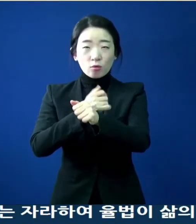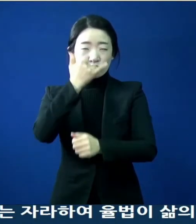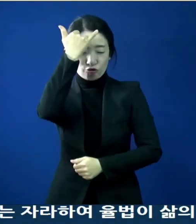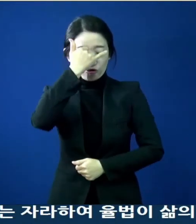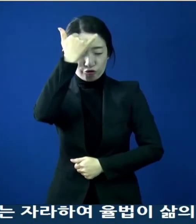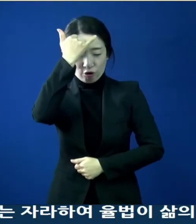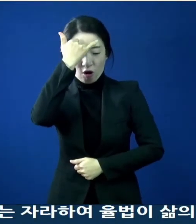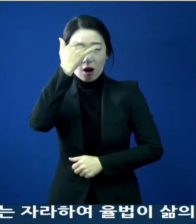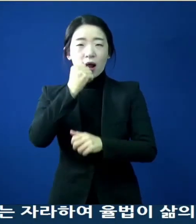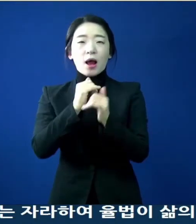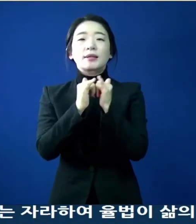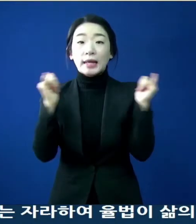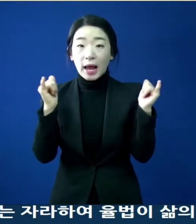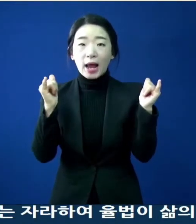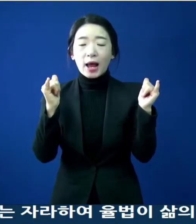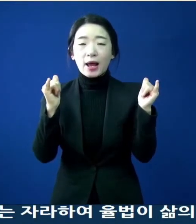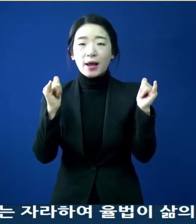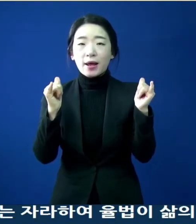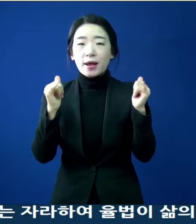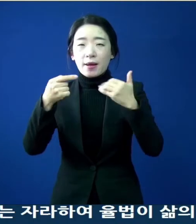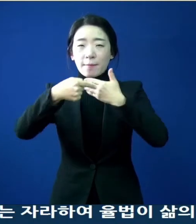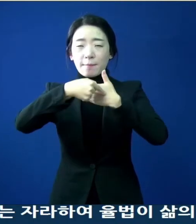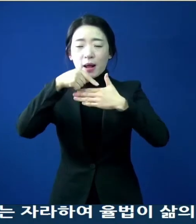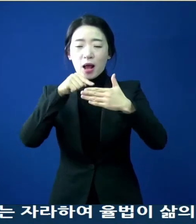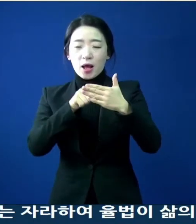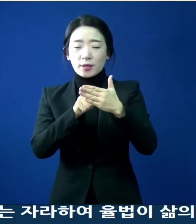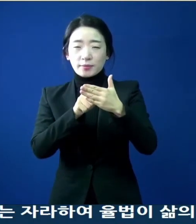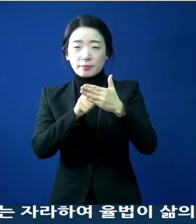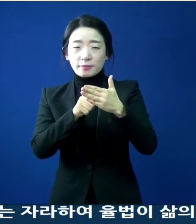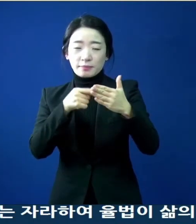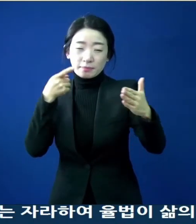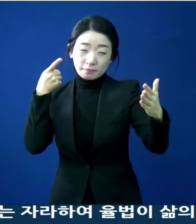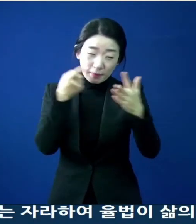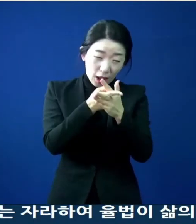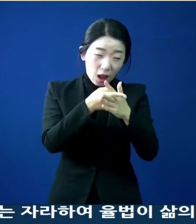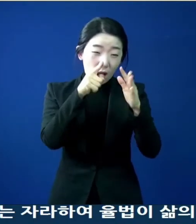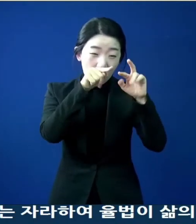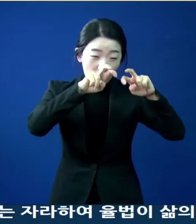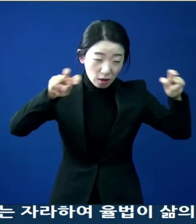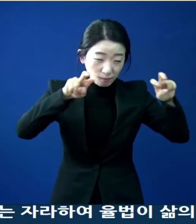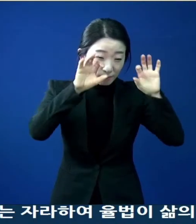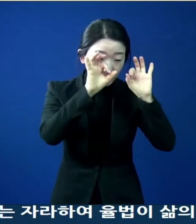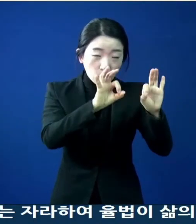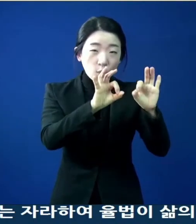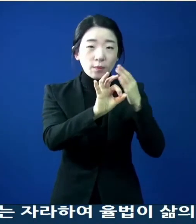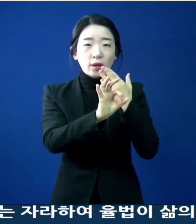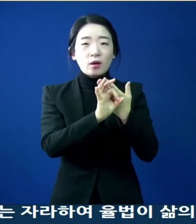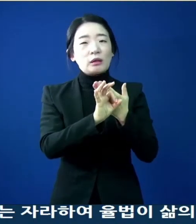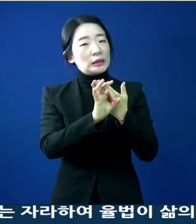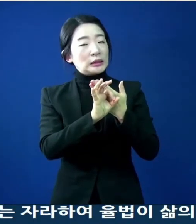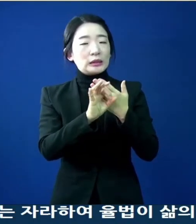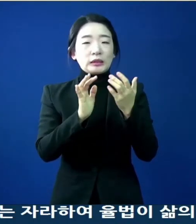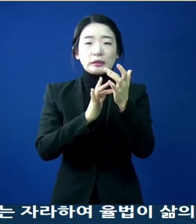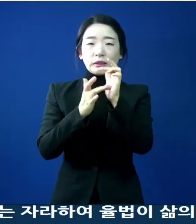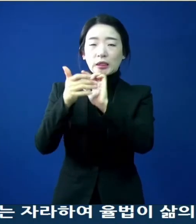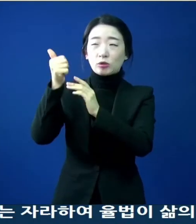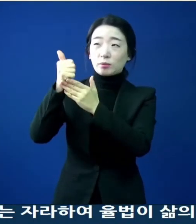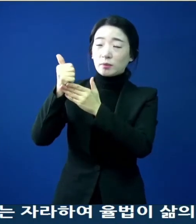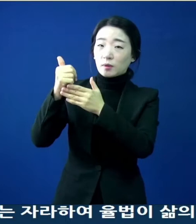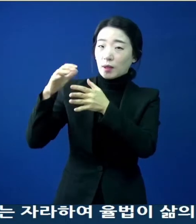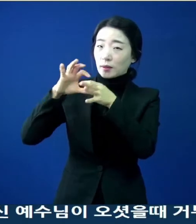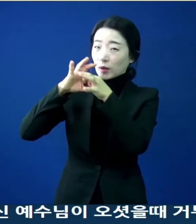사람들 마음속에 실제로 예수님과 가까워지려는 그 강력한 마음의